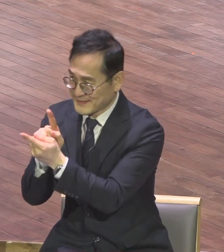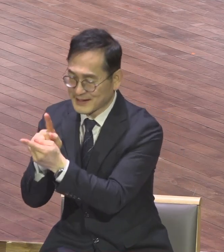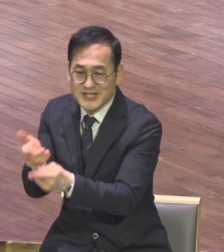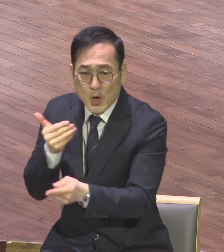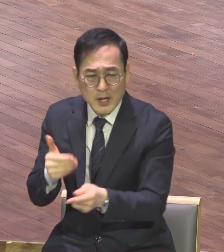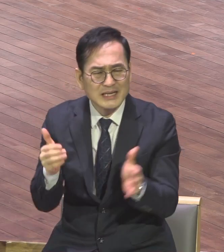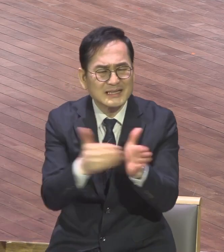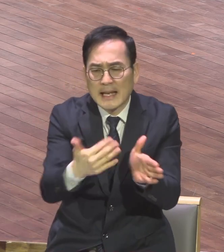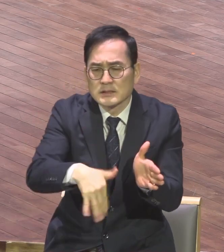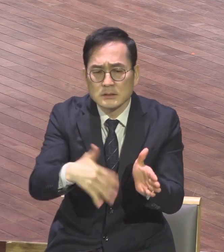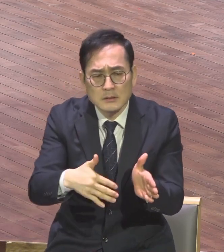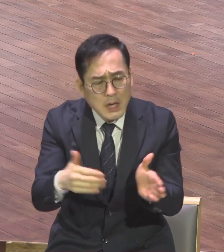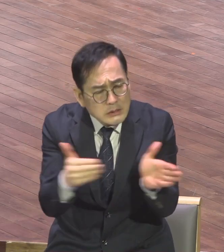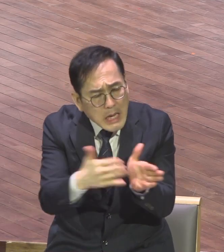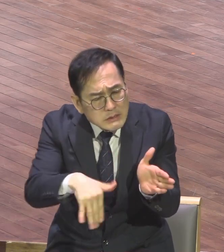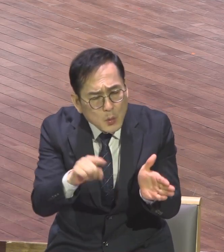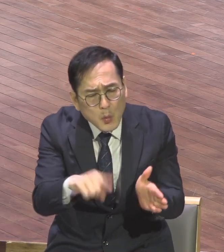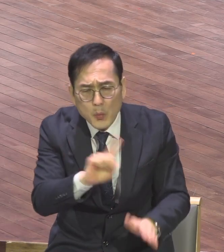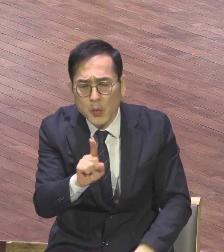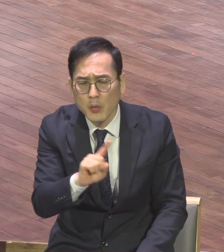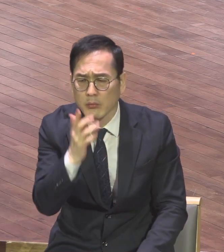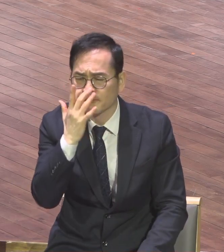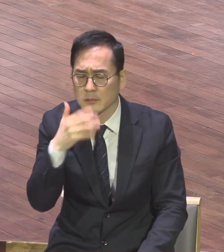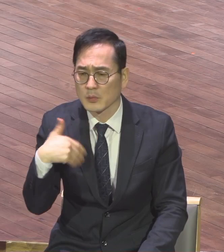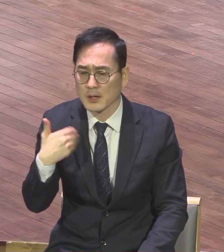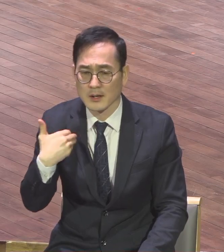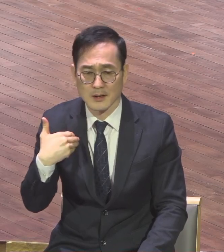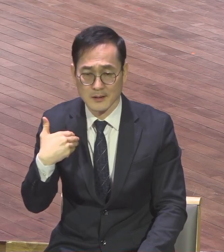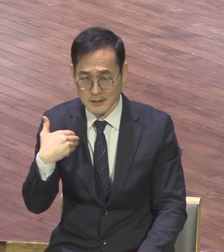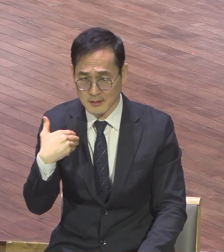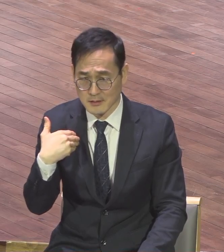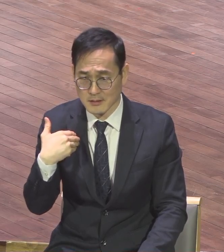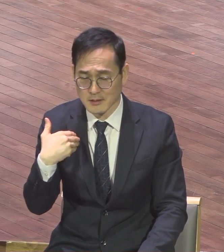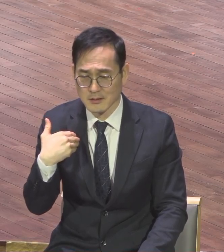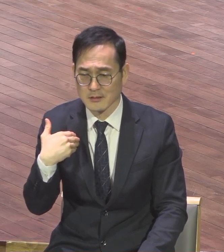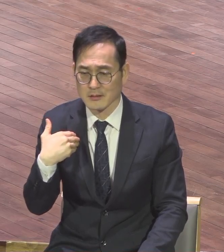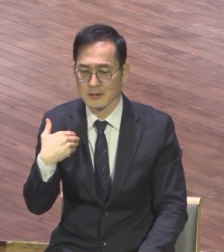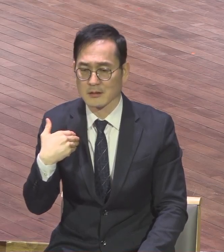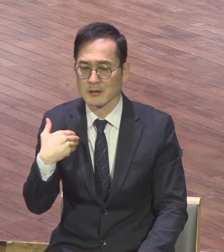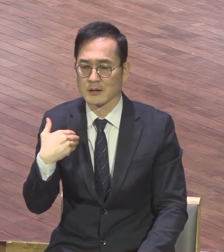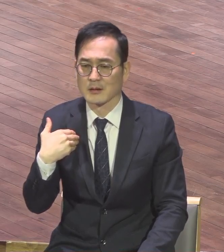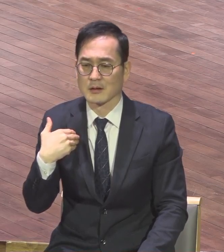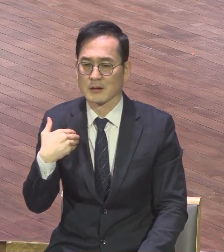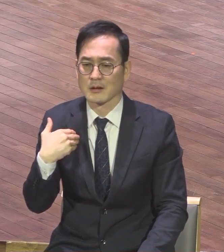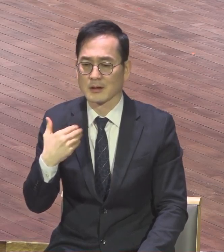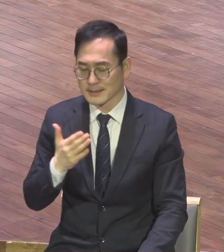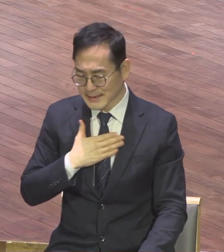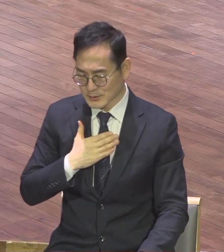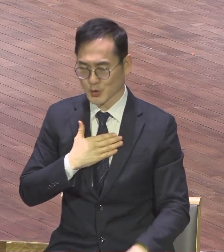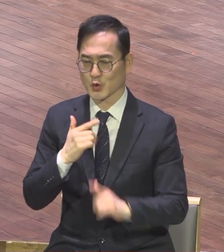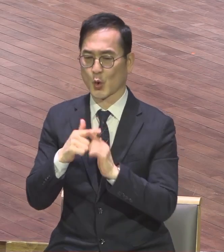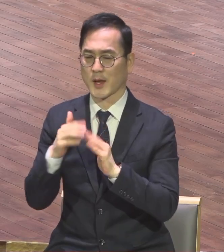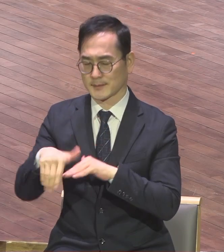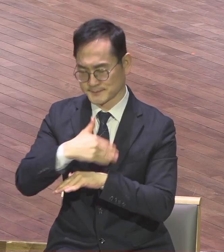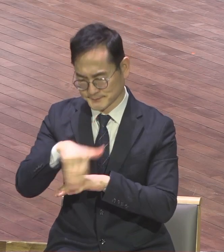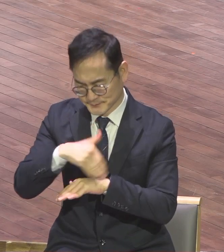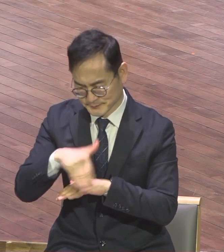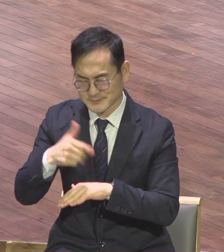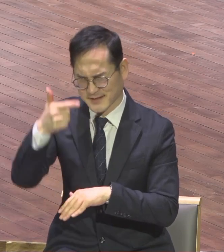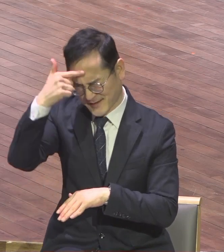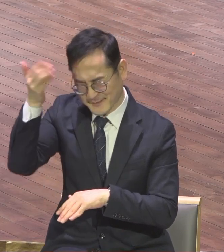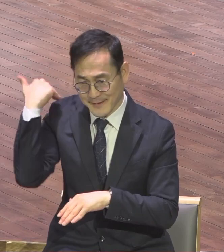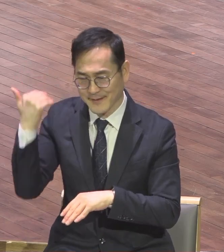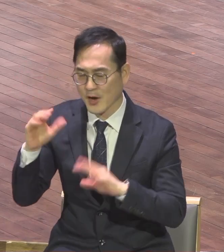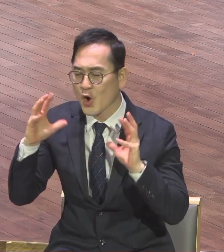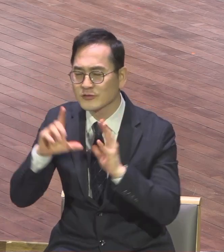모태신앙이고 어릴 때부터 교회를 다녔는데요. 당시에 많은 교회들이 그랬듯 제가 다니던 교회도 그랬습니다. 굉장히 율법주의적